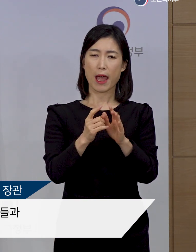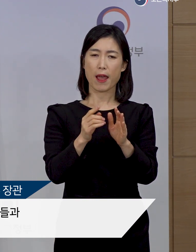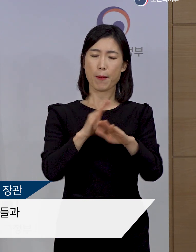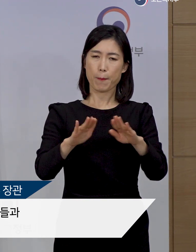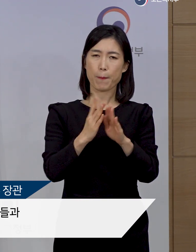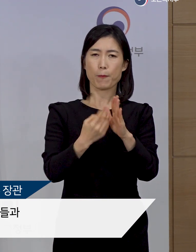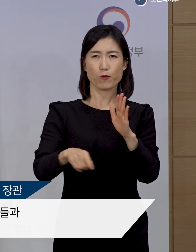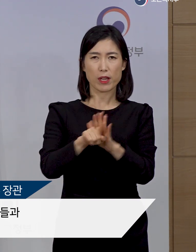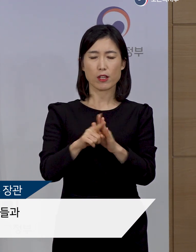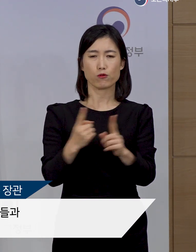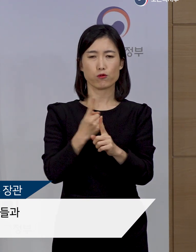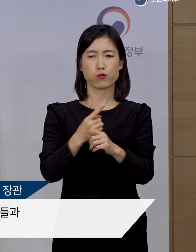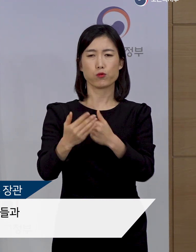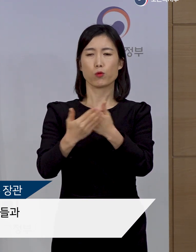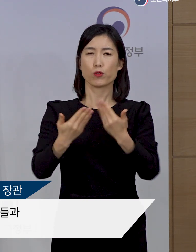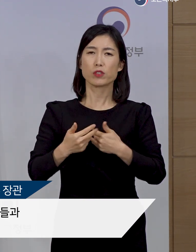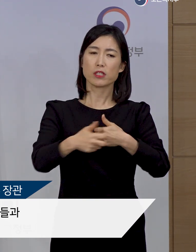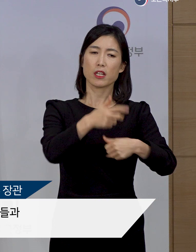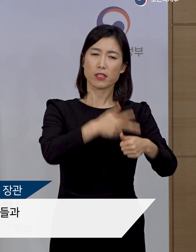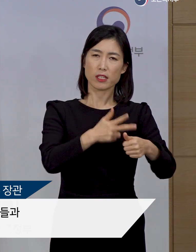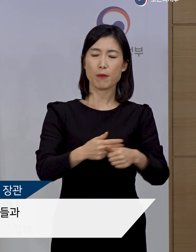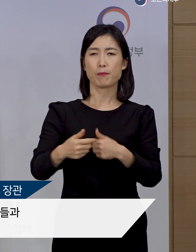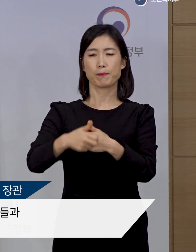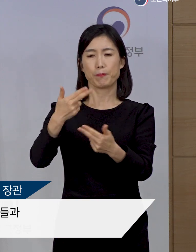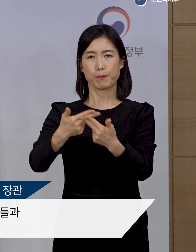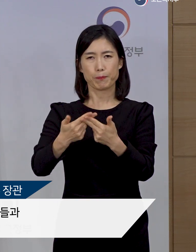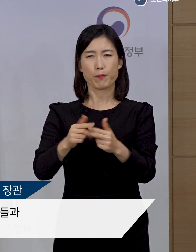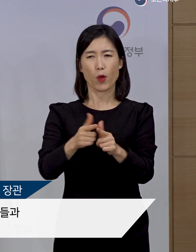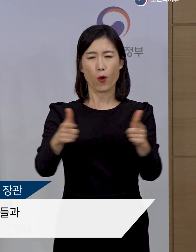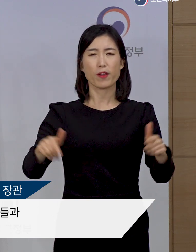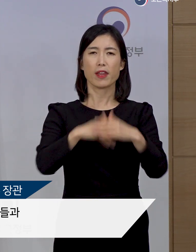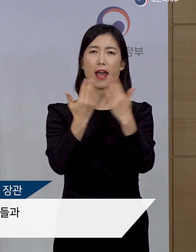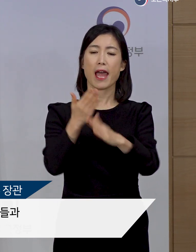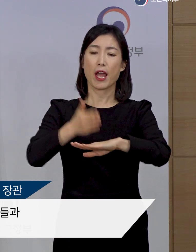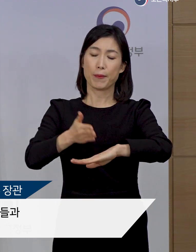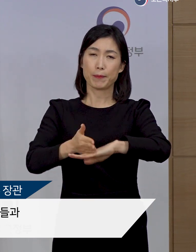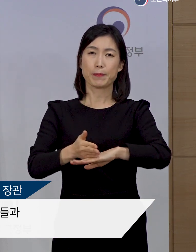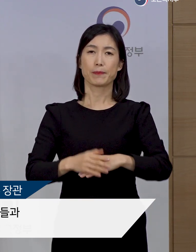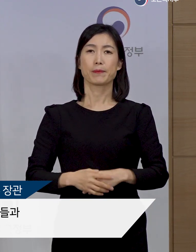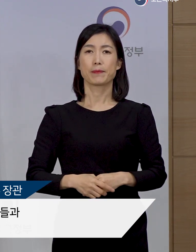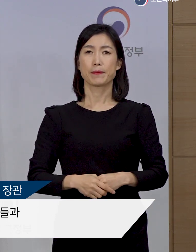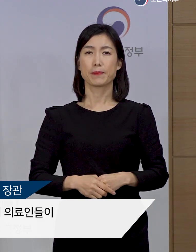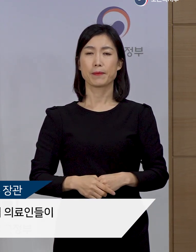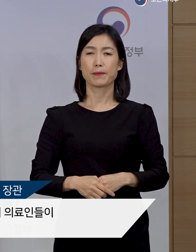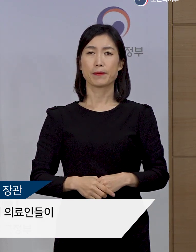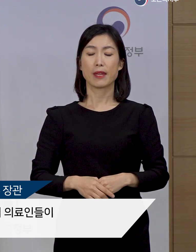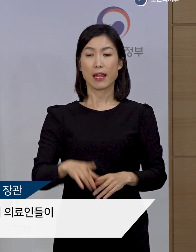등 공공부문의 의사 280명을 진료 현장 지원에 우선 투입하였습니다.